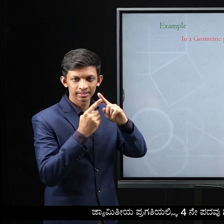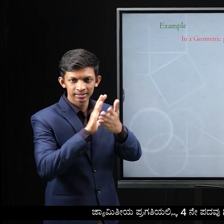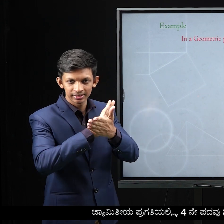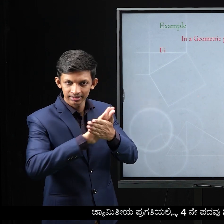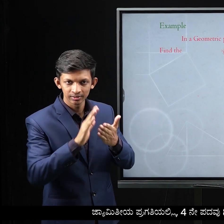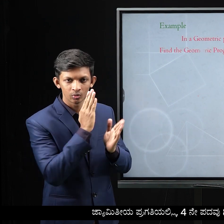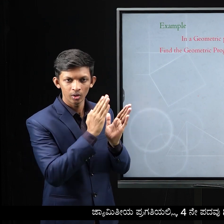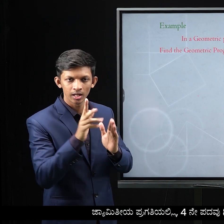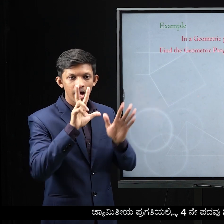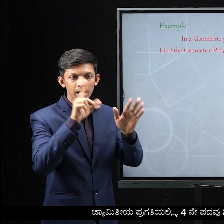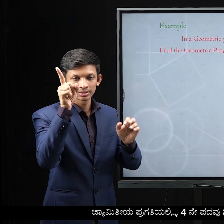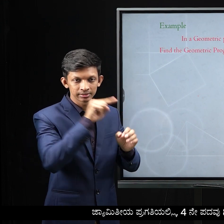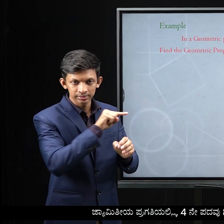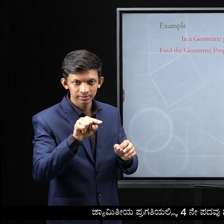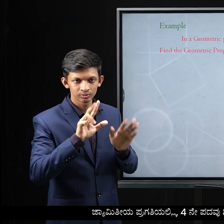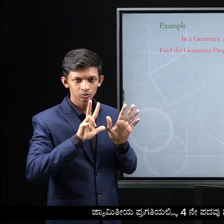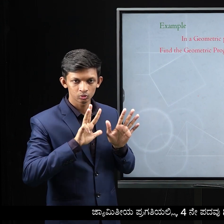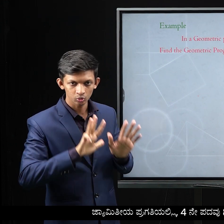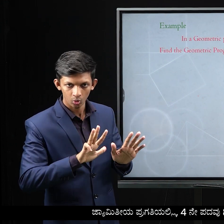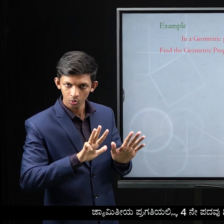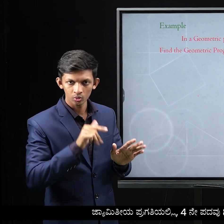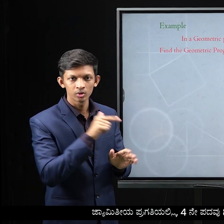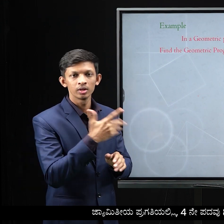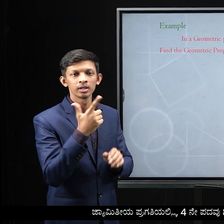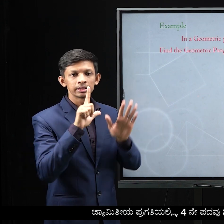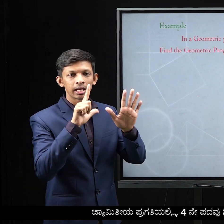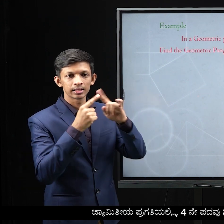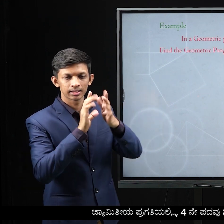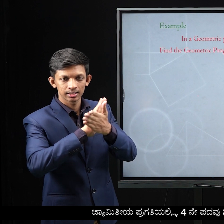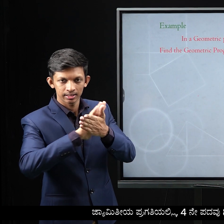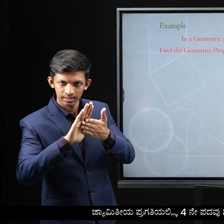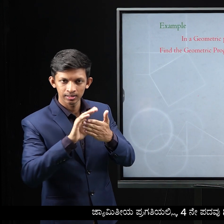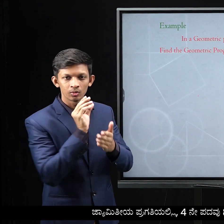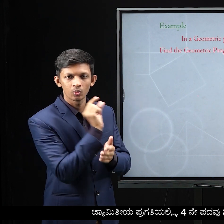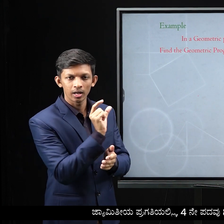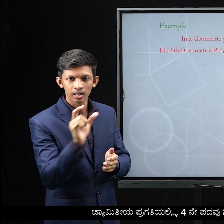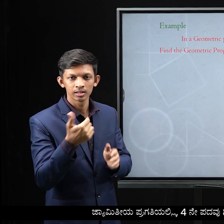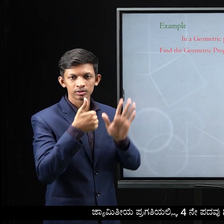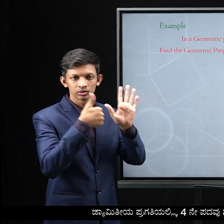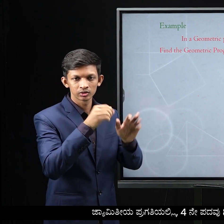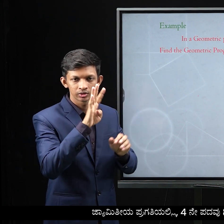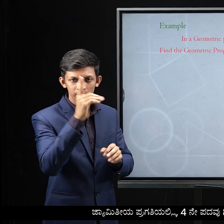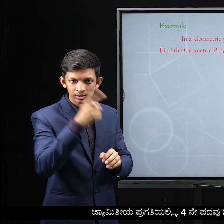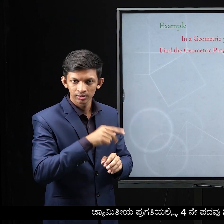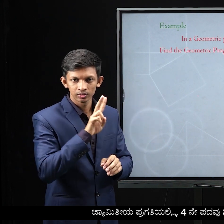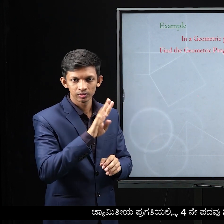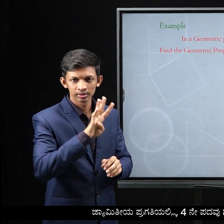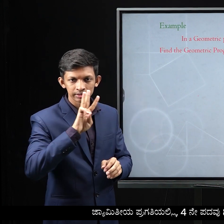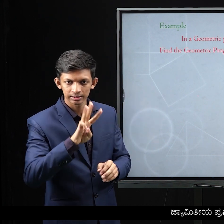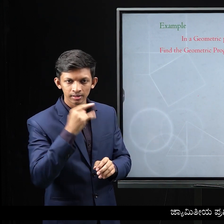ಜಾಮಿತಿಯ ಪ್ರಗತಿಯಲ್ಲಿ 4ನೇ ಪದವು 8/9 ಮತ್ತು 7ನೇ ಪದವು 64/243 ಆಗಿದೆ. ಜಾಮಿತಿಯ